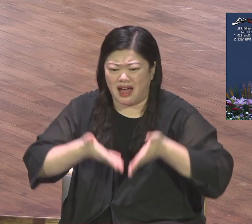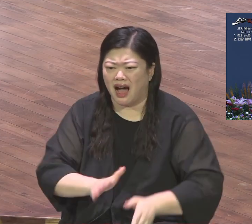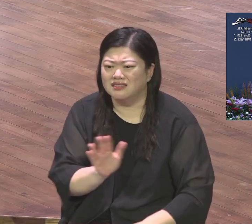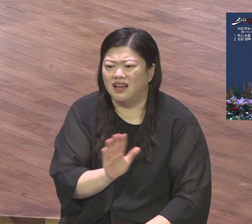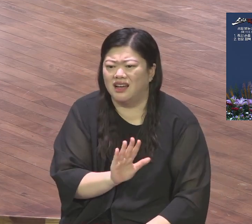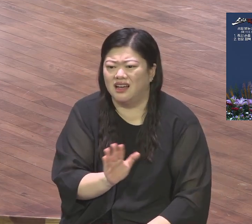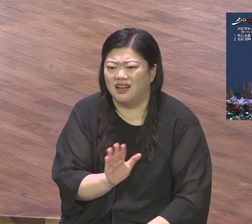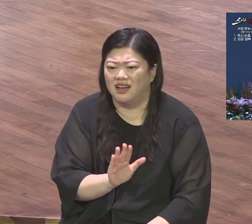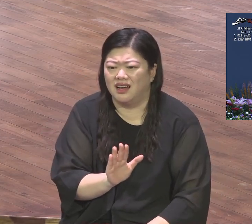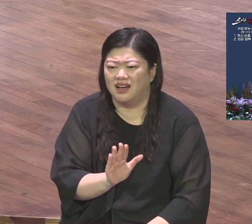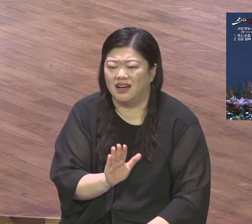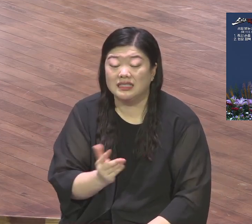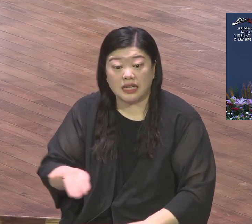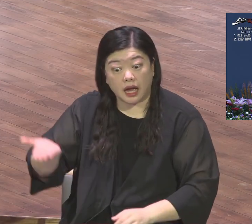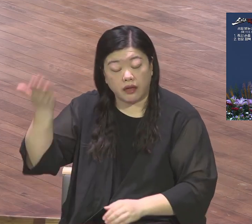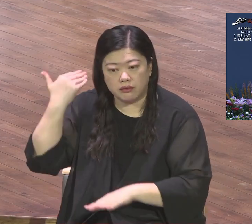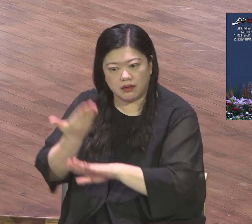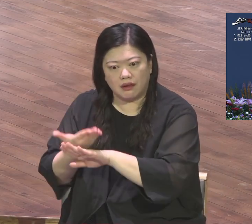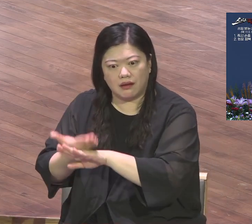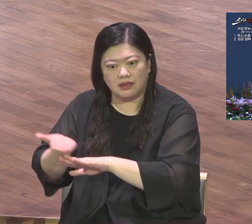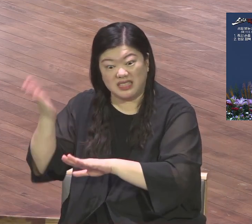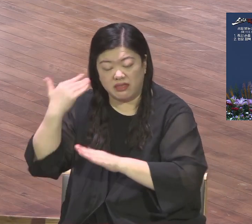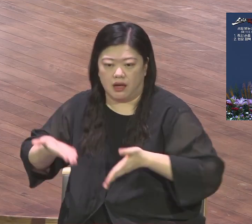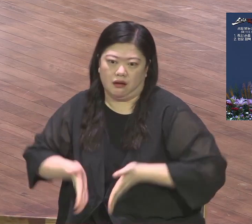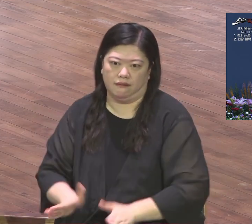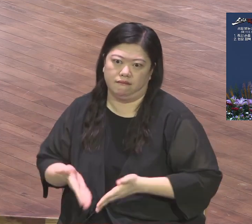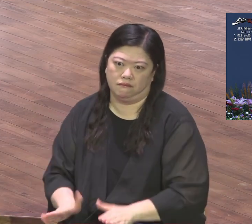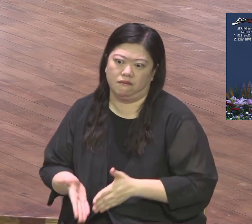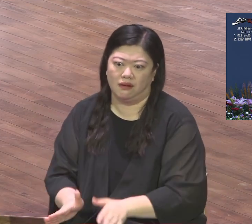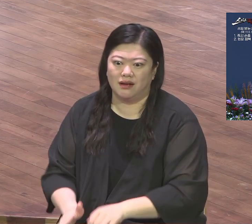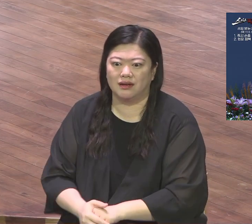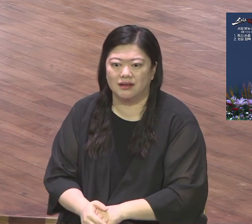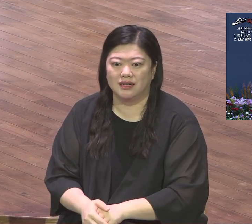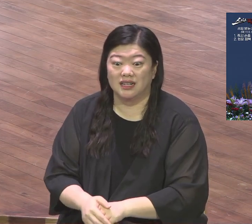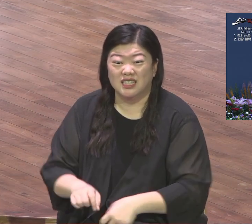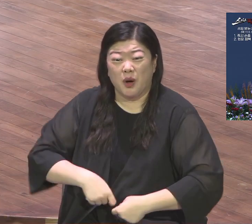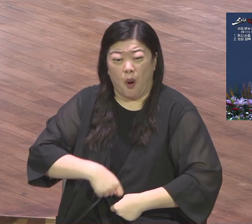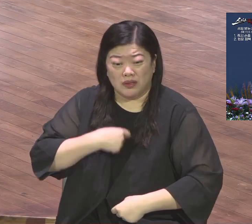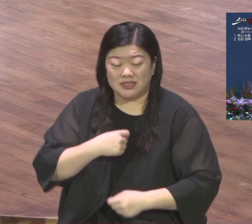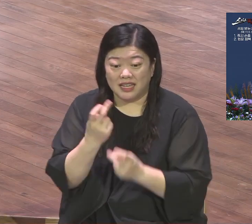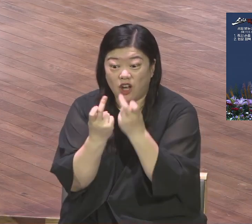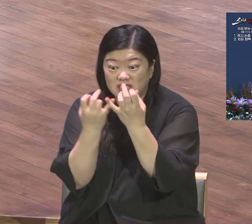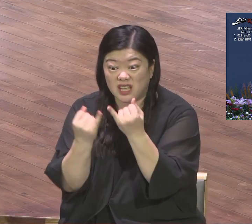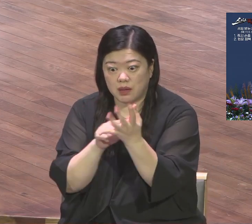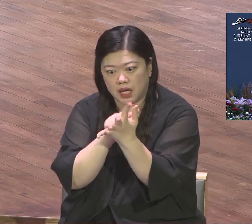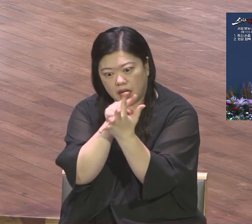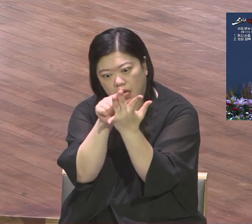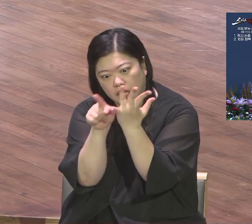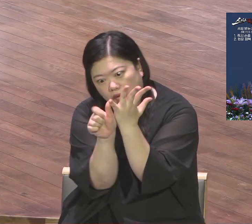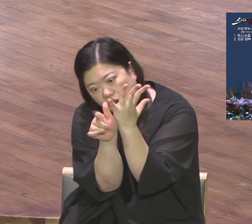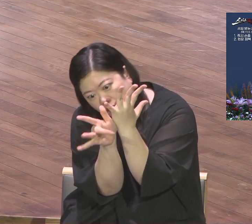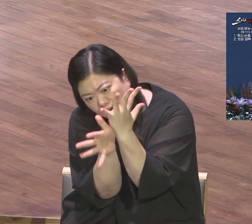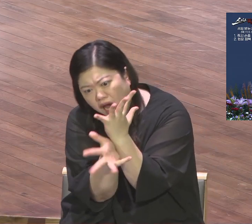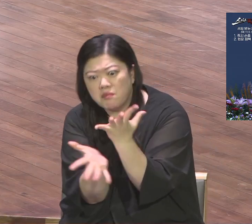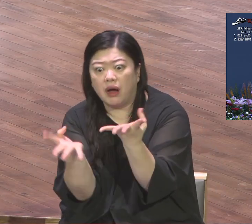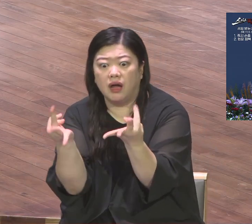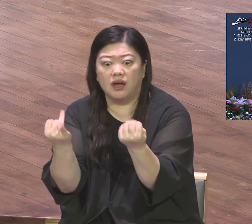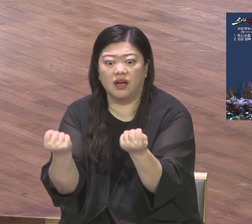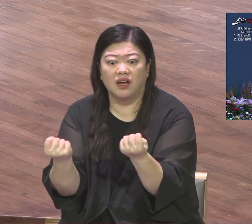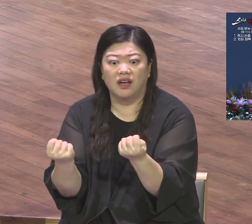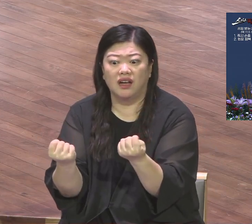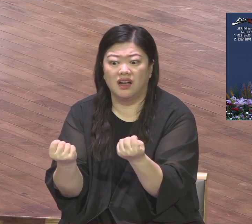이거 과거에는 없었습니다. 과거에는요, 한 가정당 심지어 10명씩 난 가정도 있어요.